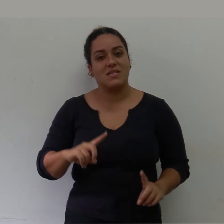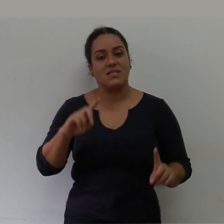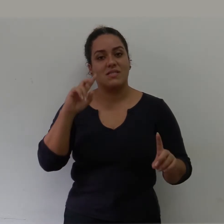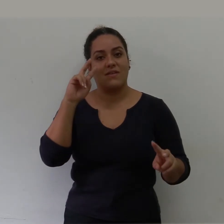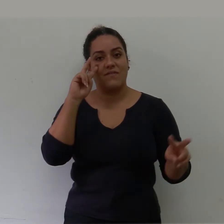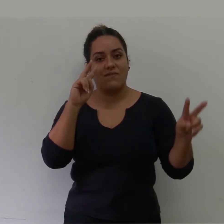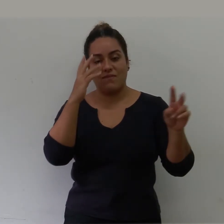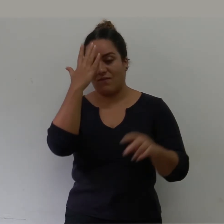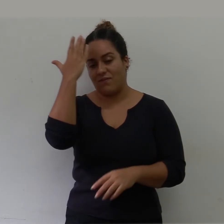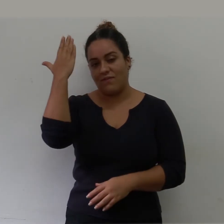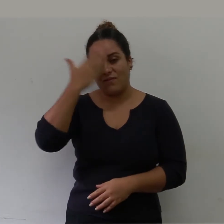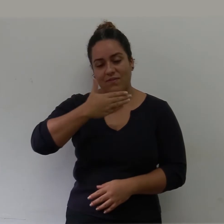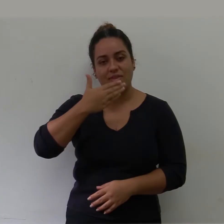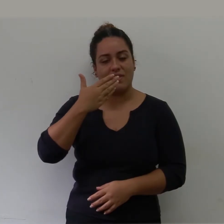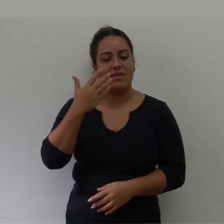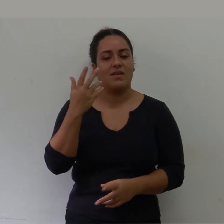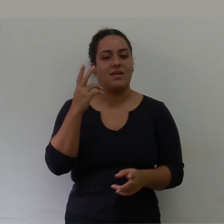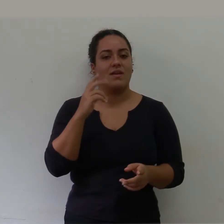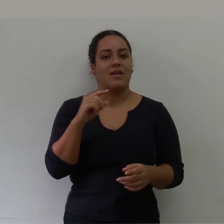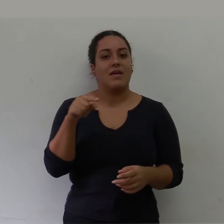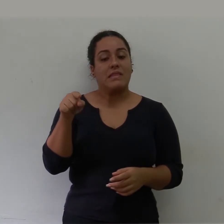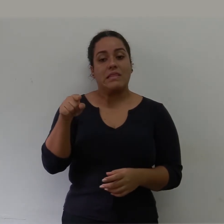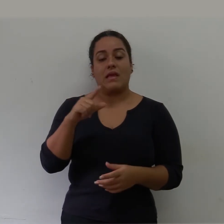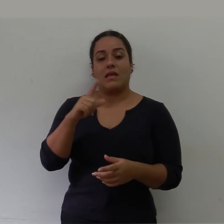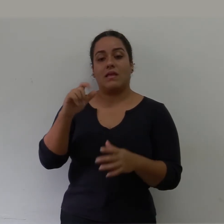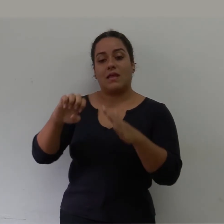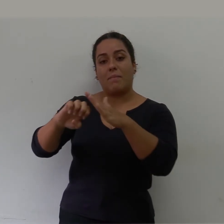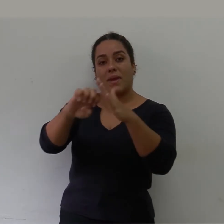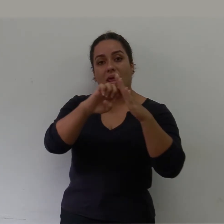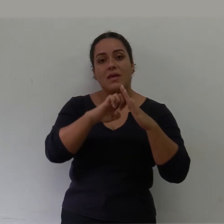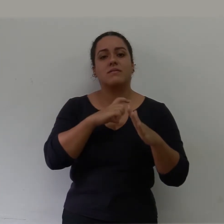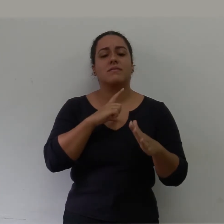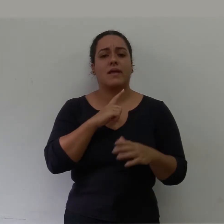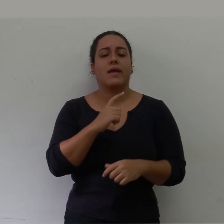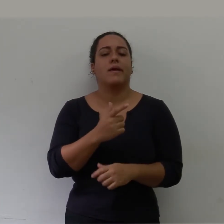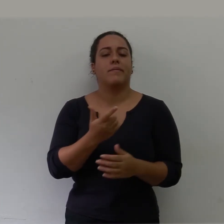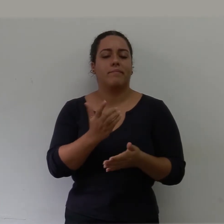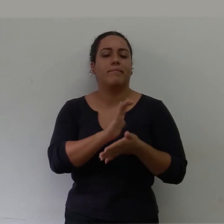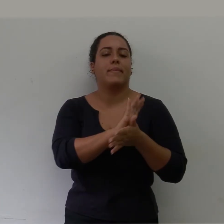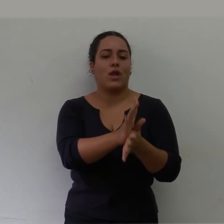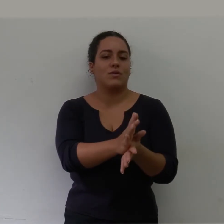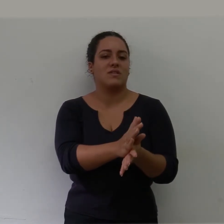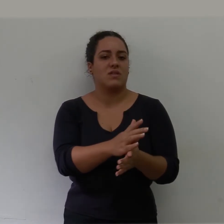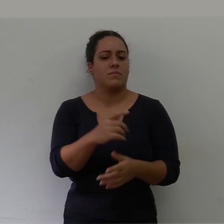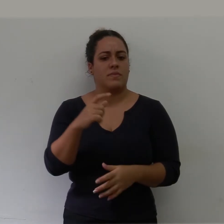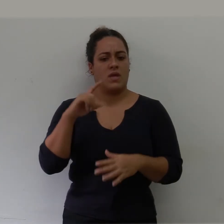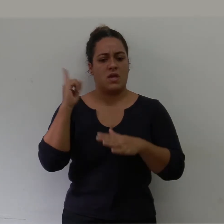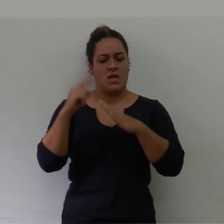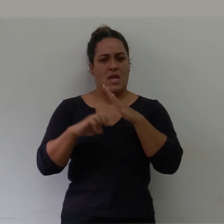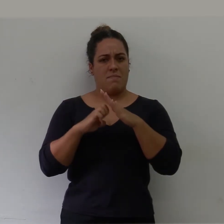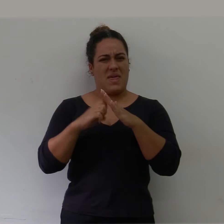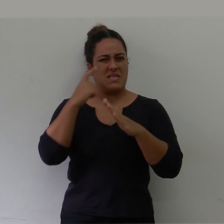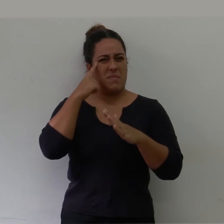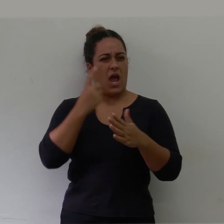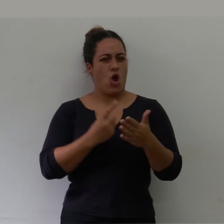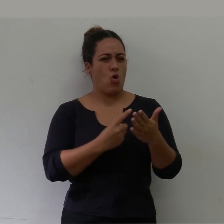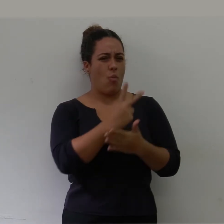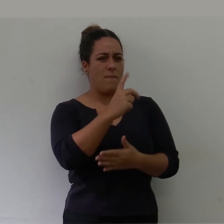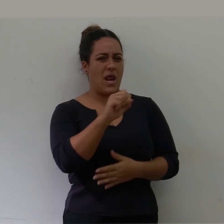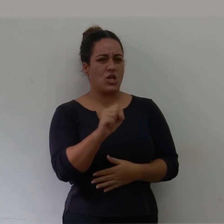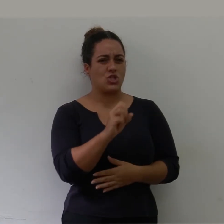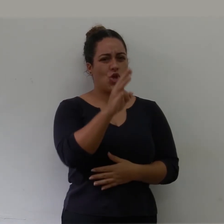né, o preconceito, né, que as empresas têm ainda é muito grande. O empresário ele pensa que ele vai ter que comprar um